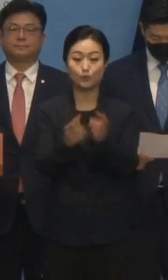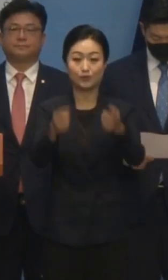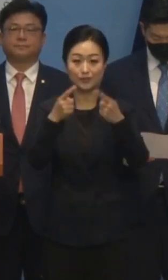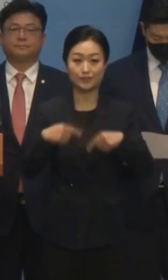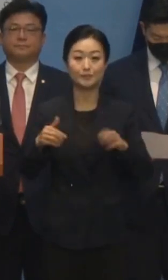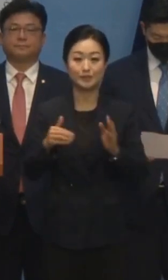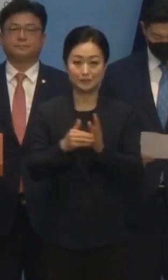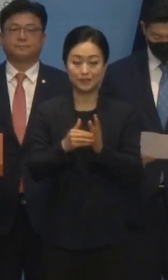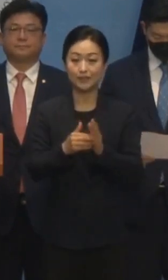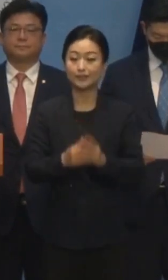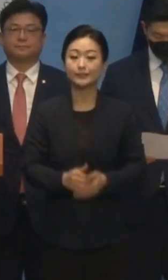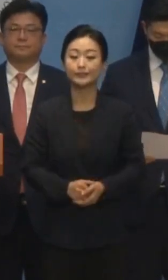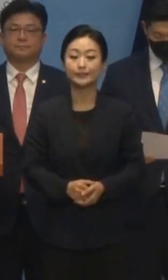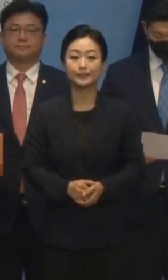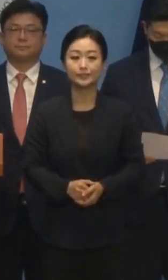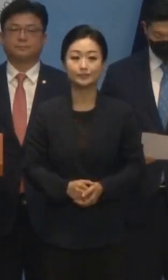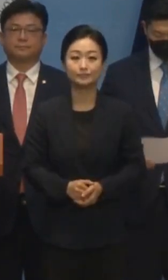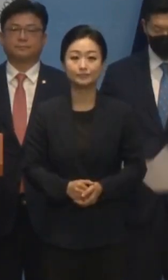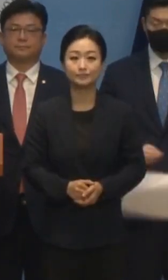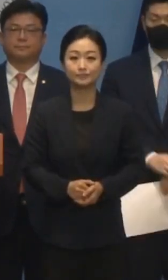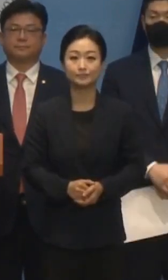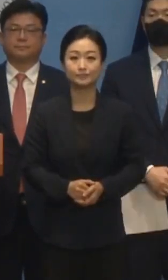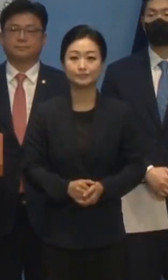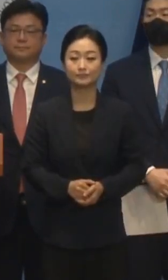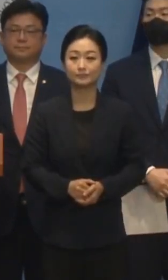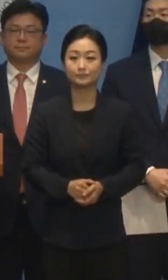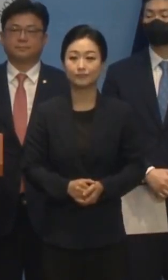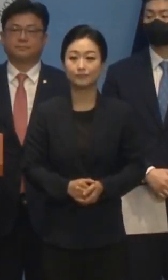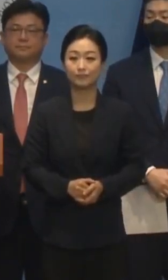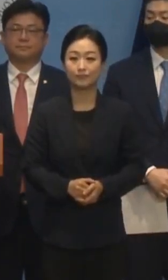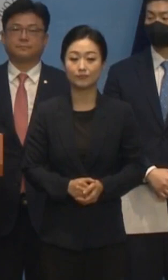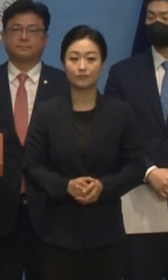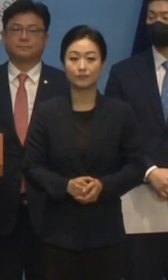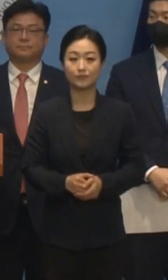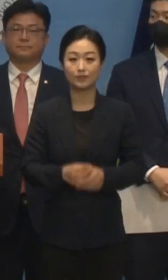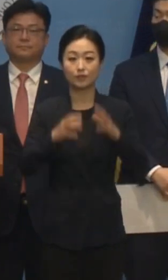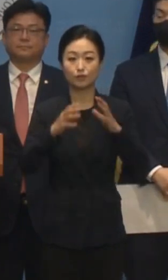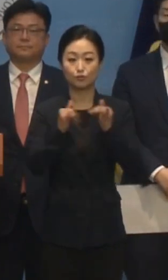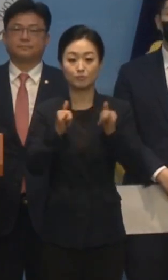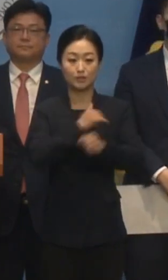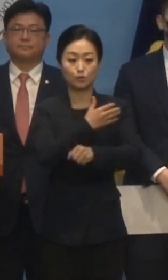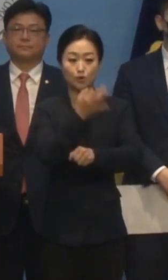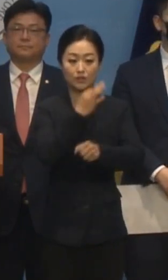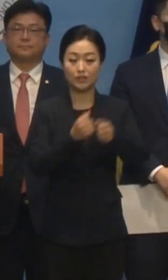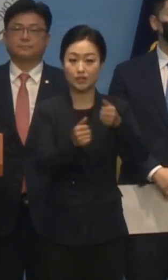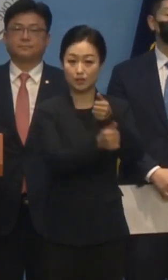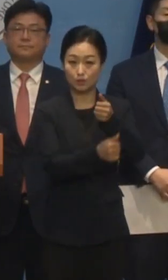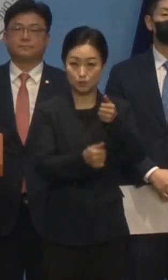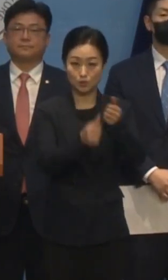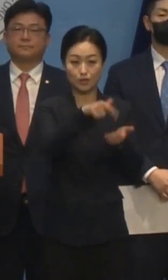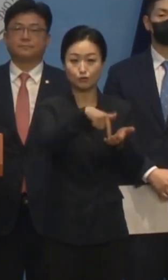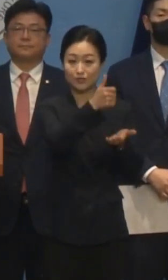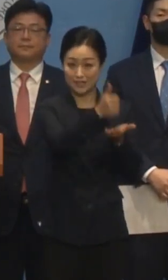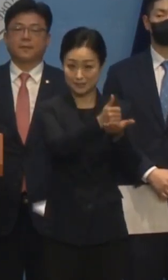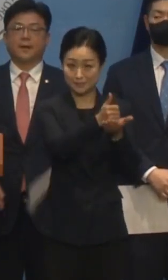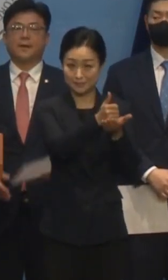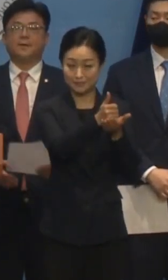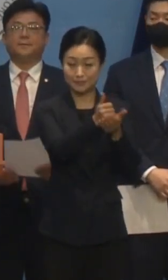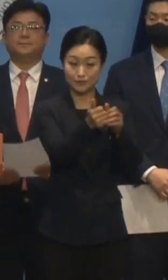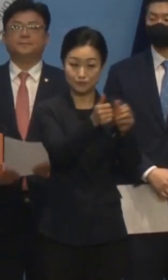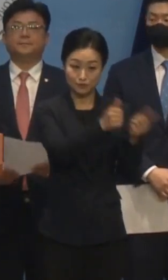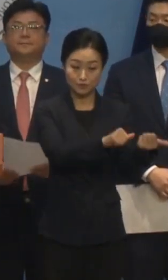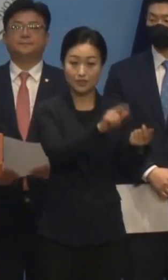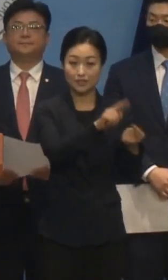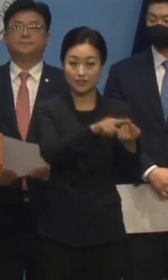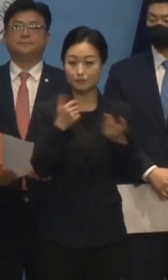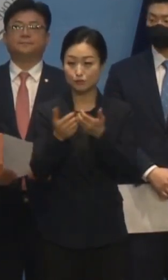오셨습니다. 아, 우리 건희 국장님 안타까운 죽음을 정쟁으로 몰고 가는 우리 민주당에 대한 성명을